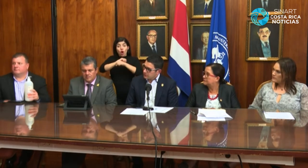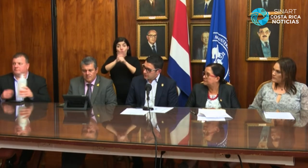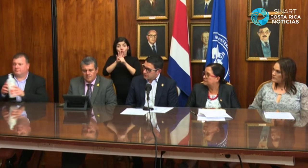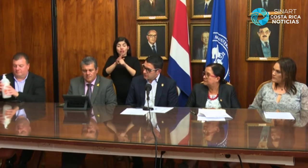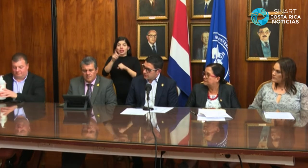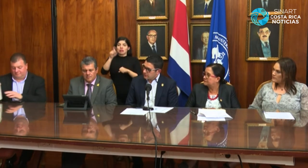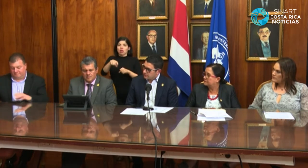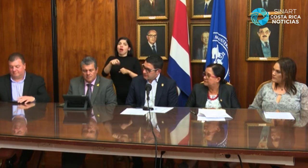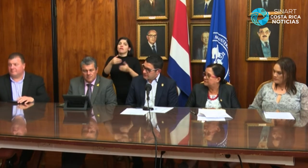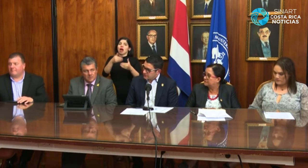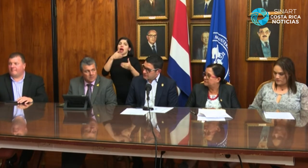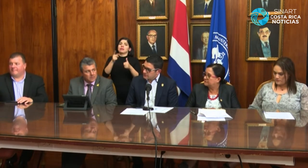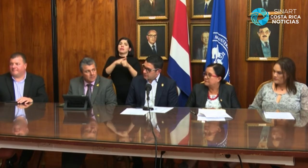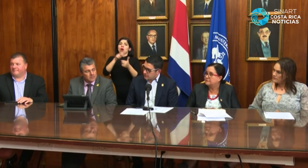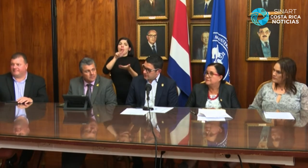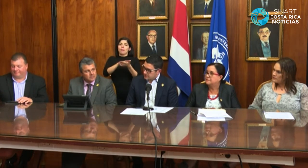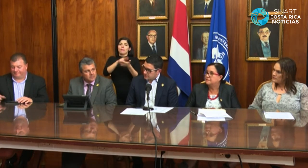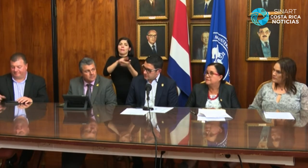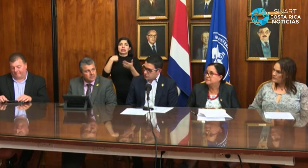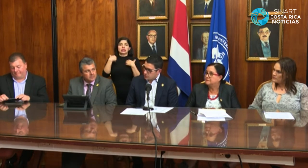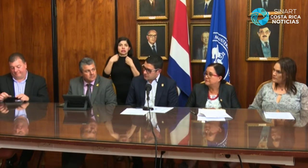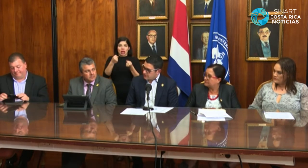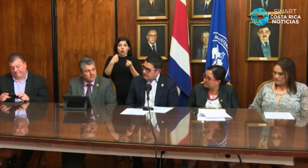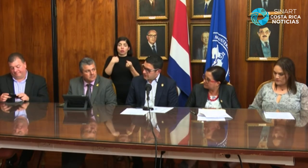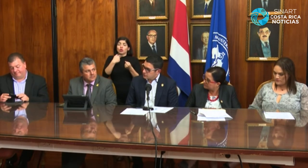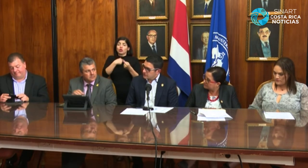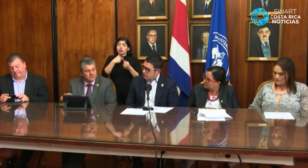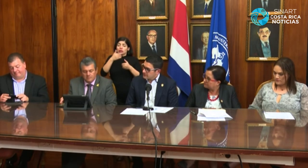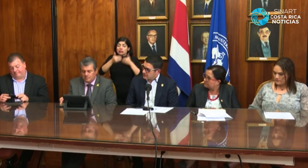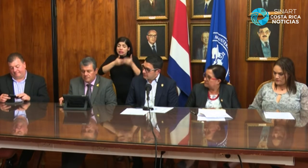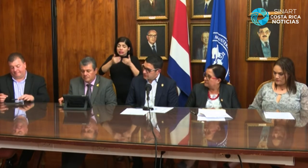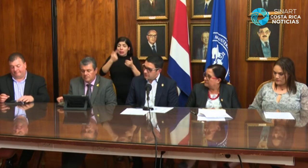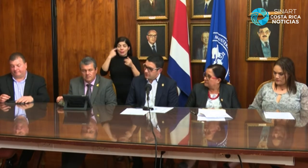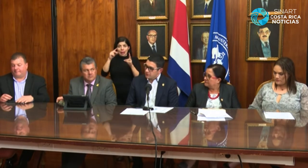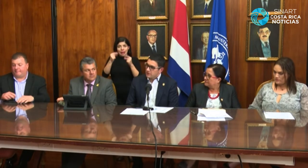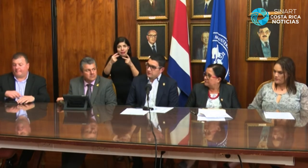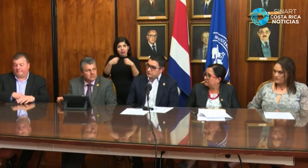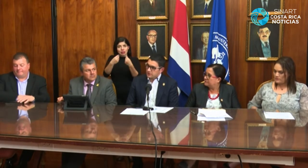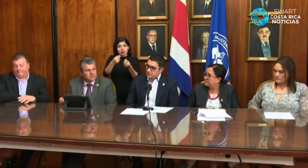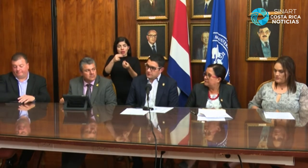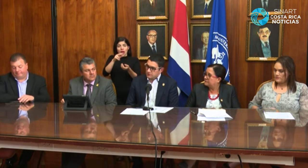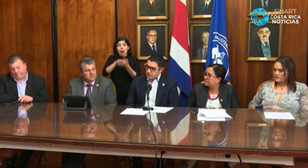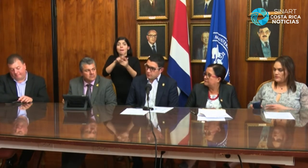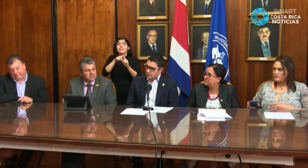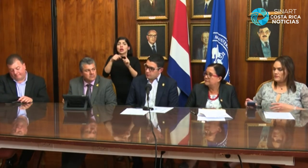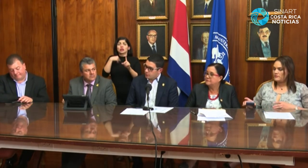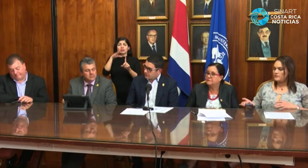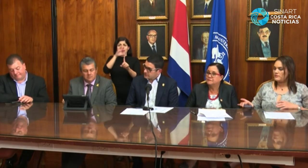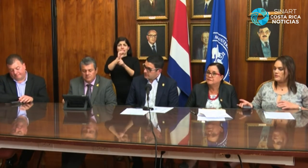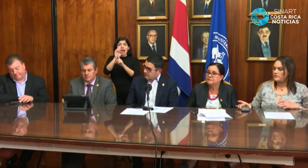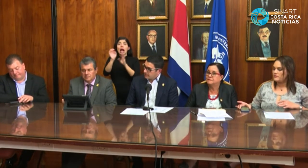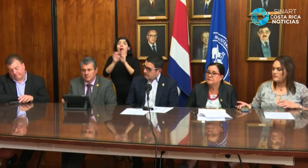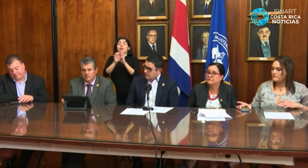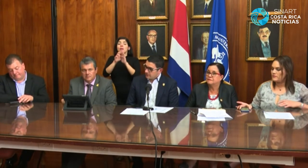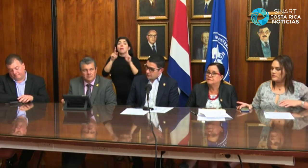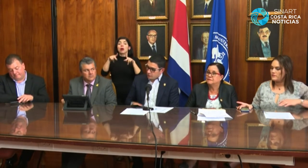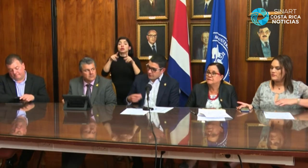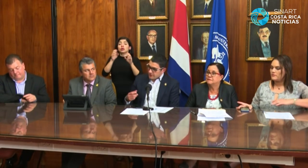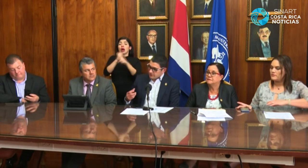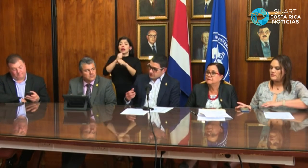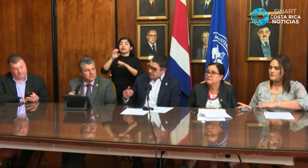contar con aprobación del Ministerio de Salud de esa prueba. Estamos haciendo todo lo posible para que eso sea lo más ágil posible, pero resulta que hemos encontrado, por ejemplo, pruebas